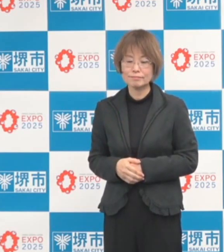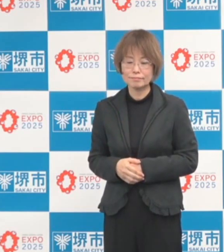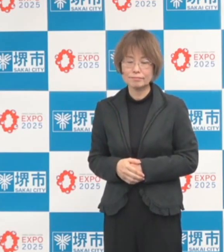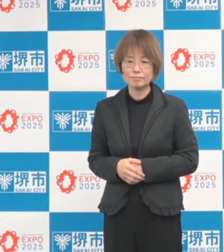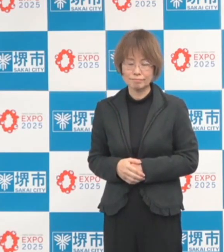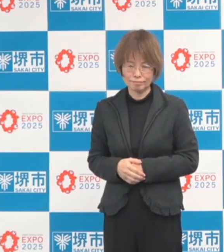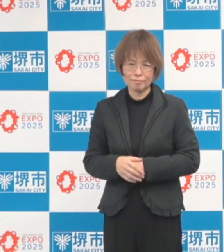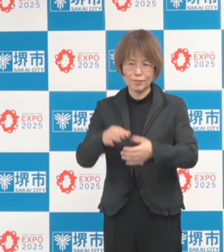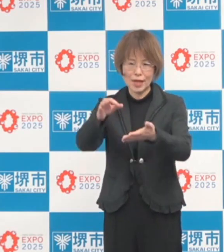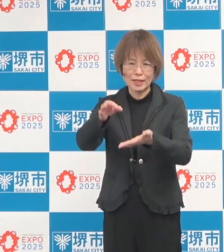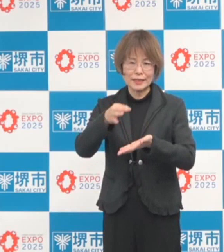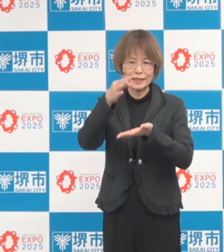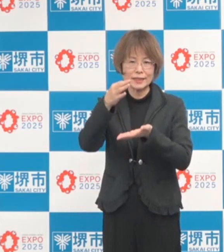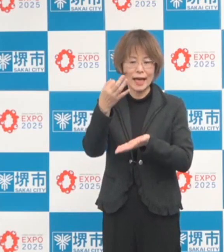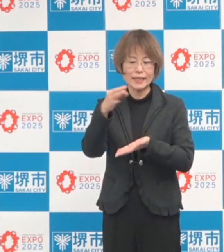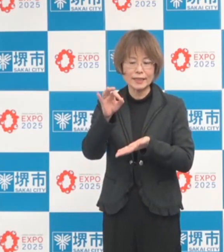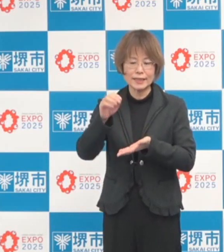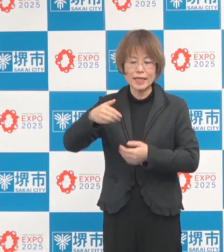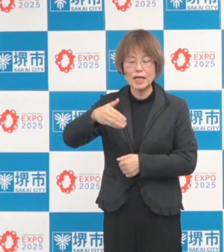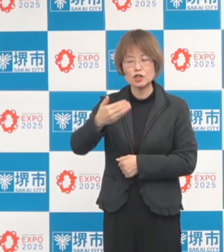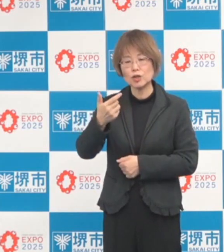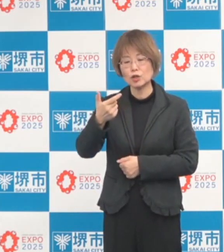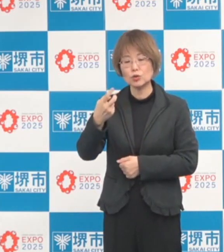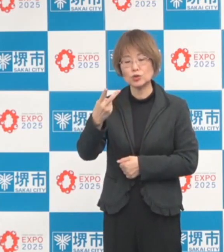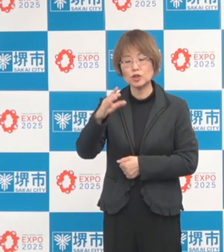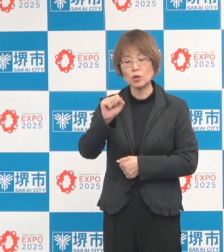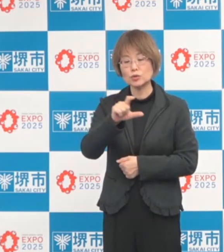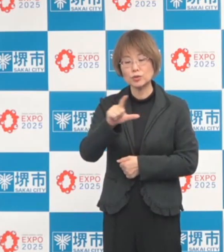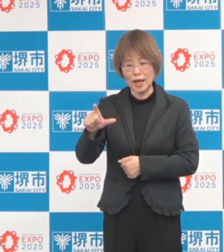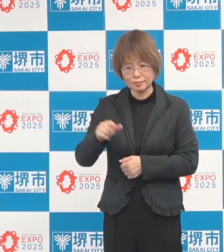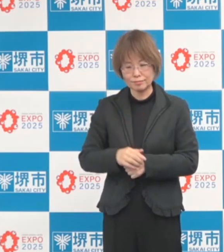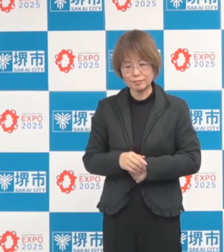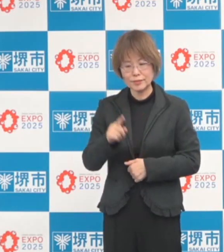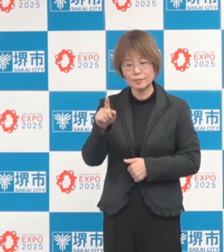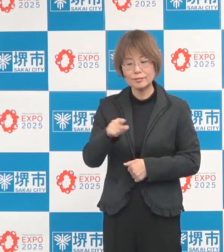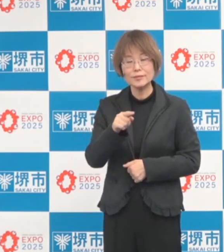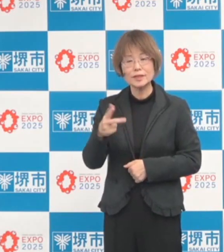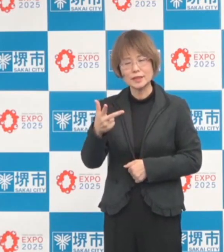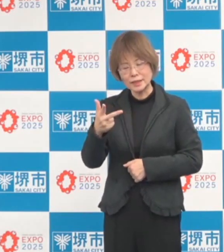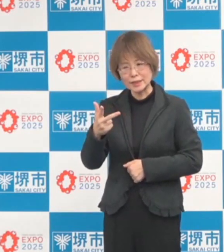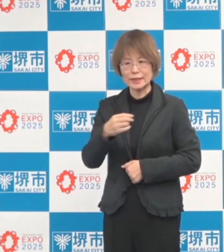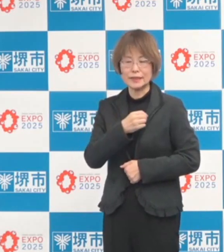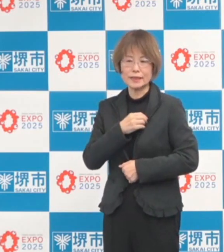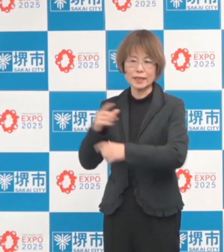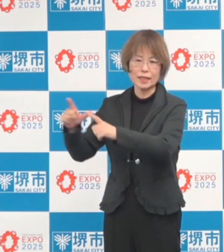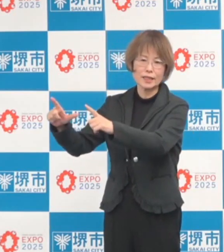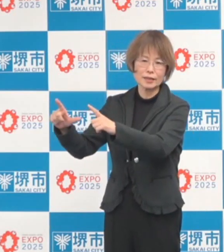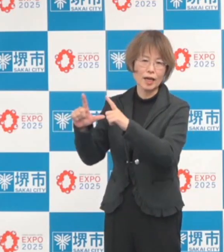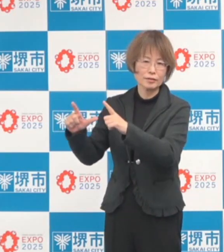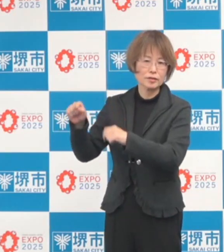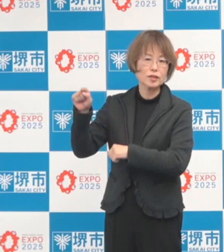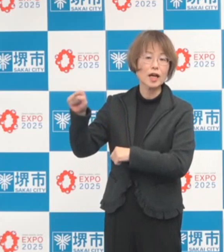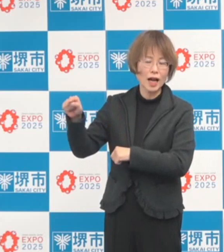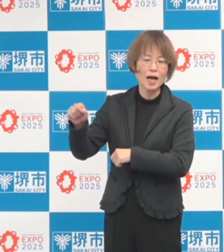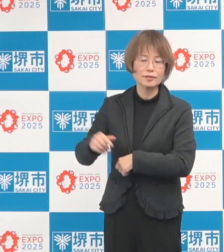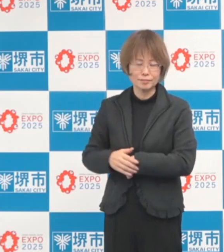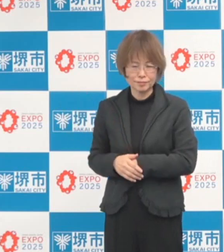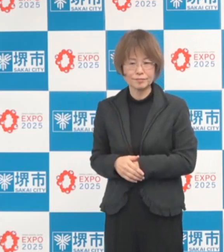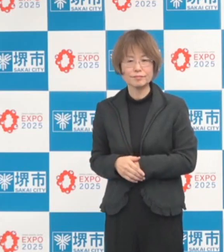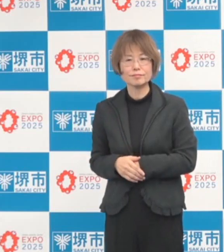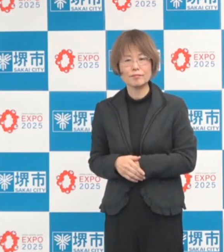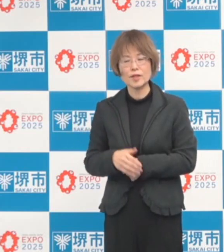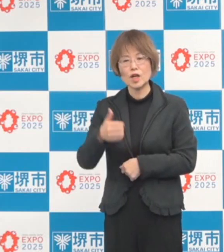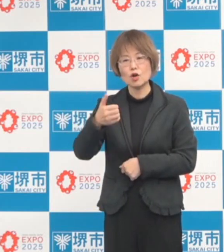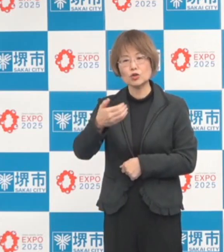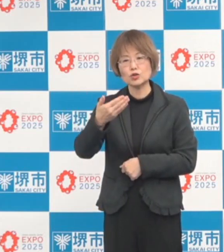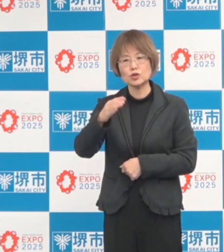人件費は一番上962億円、人事委員会勧告等によりまして、前年度から